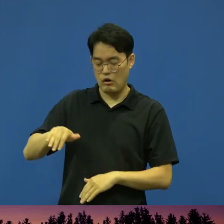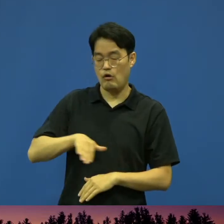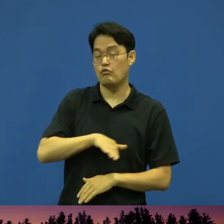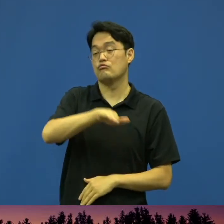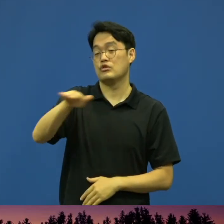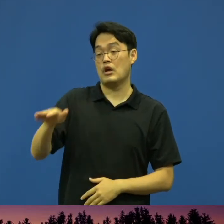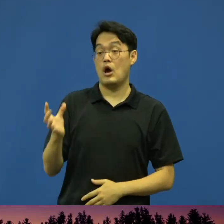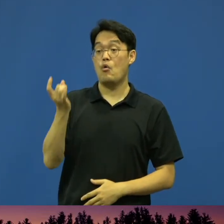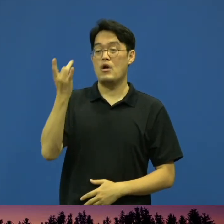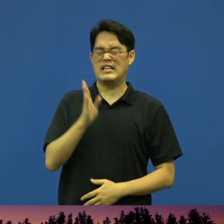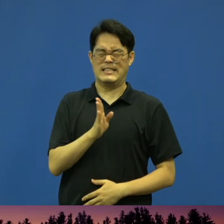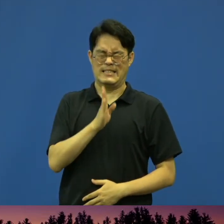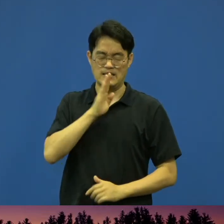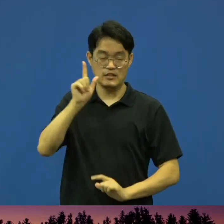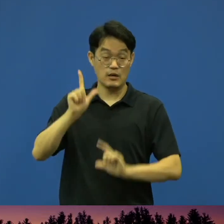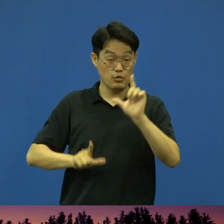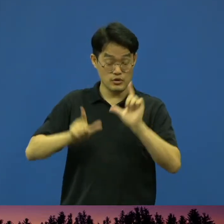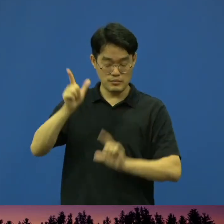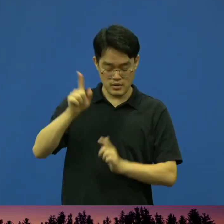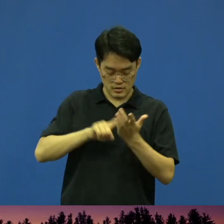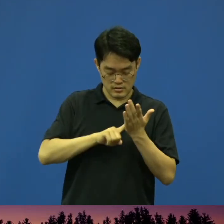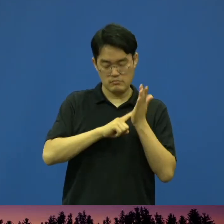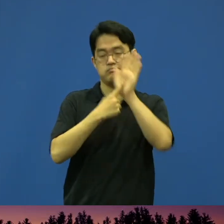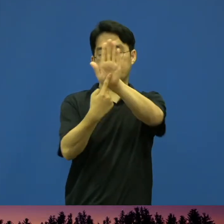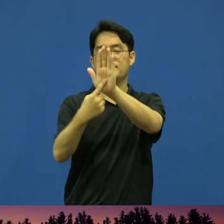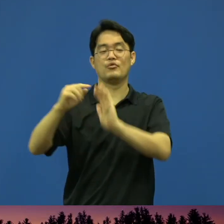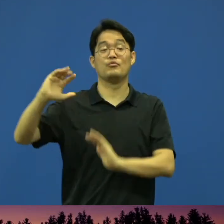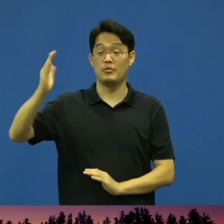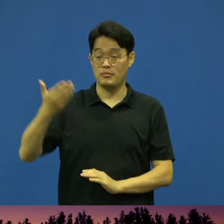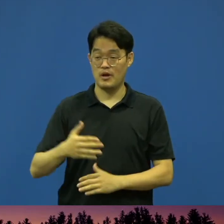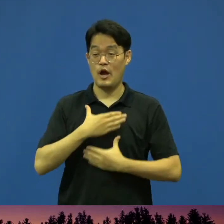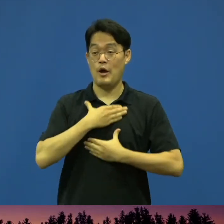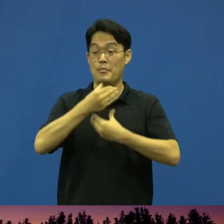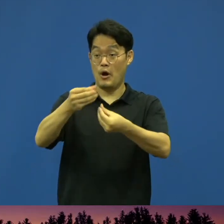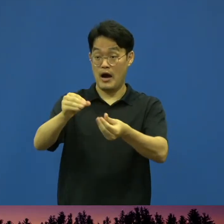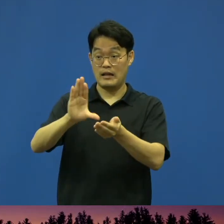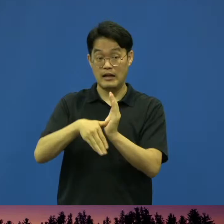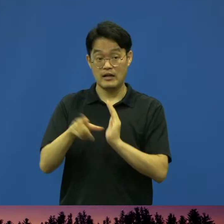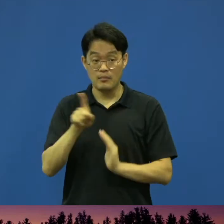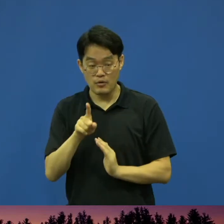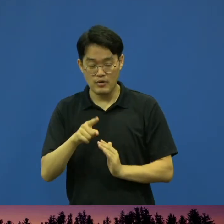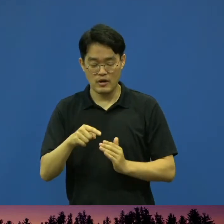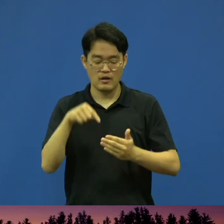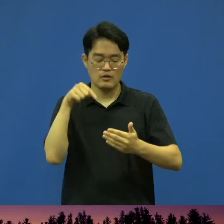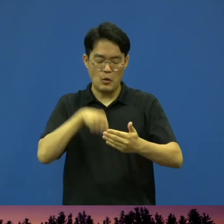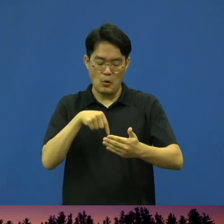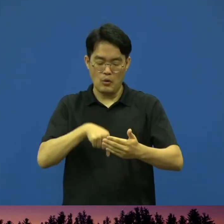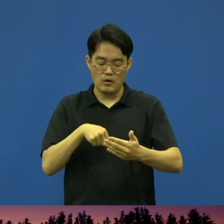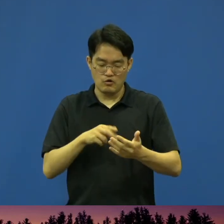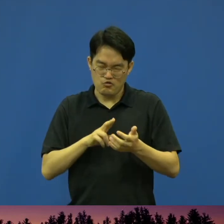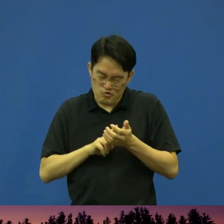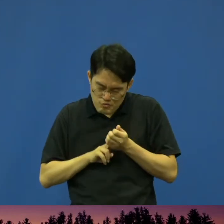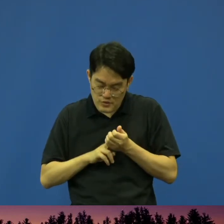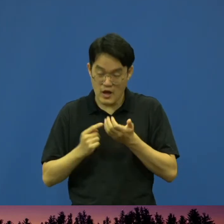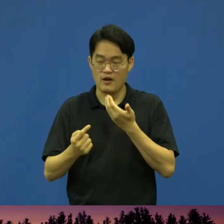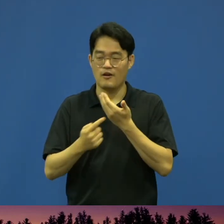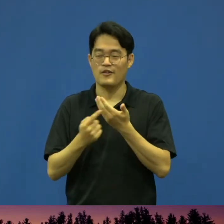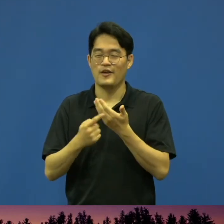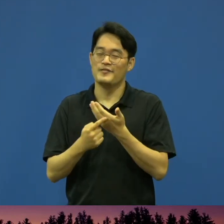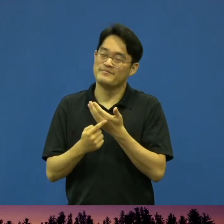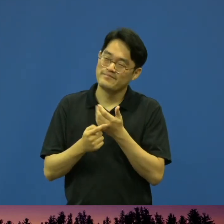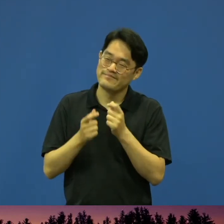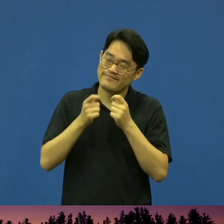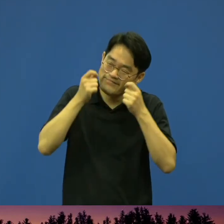다 자신을 포장할 수 있습니다. 그러나 위기가 찾아오면 그때서야 인간의 가면이 벗겨지기 시작합니다.